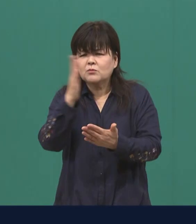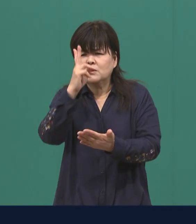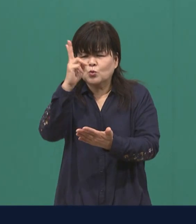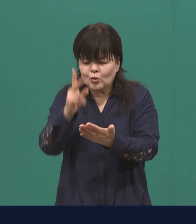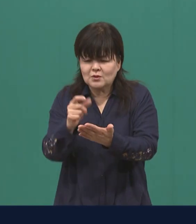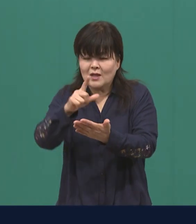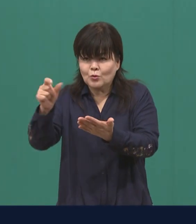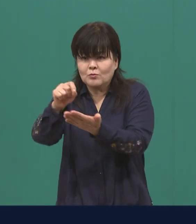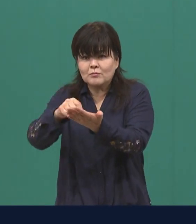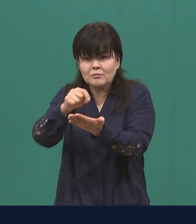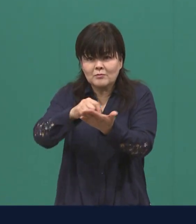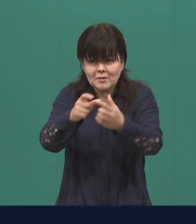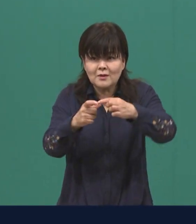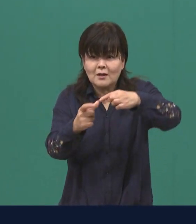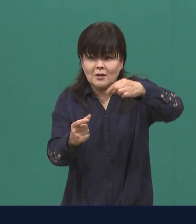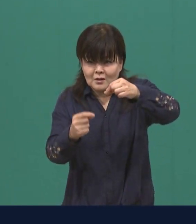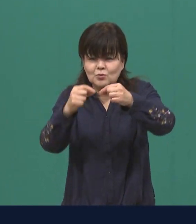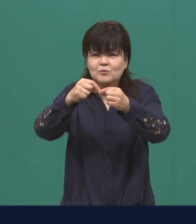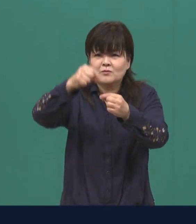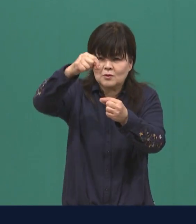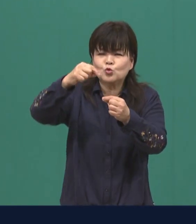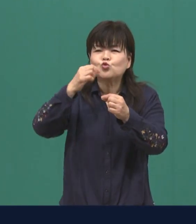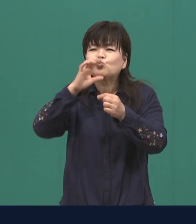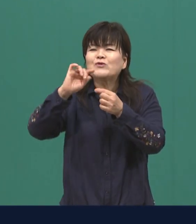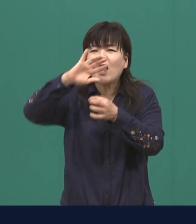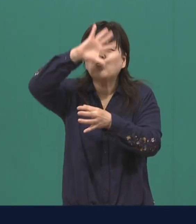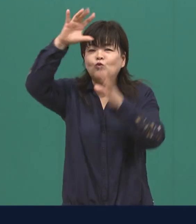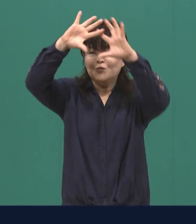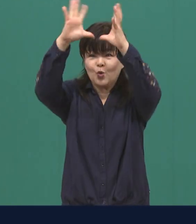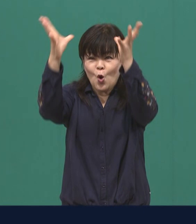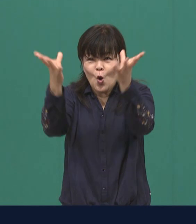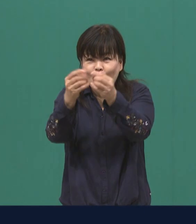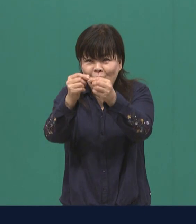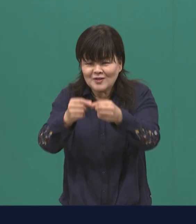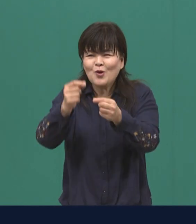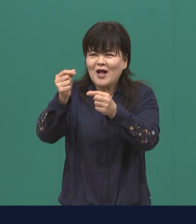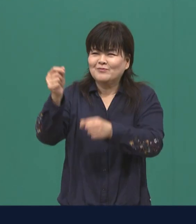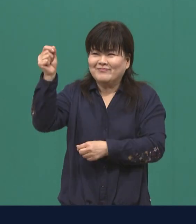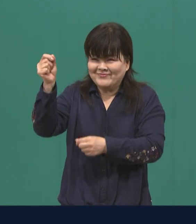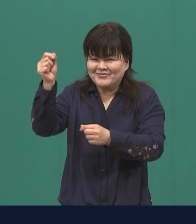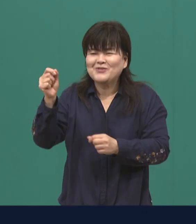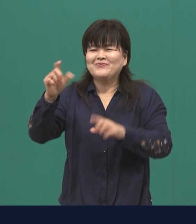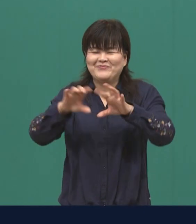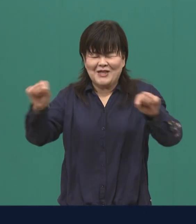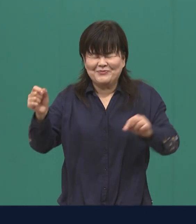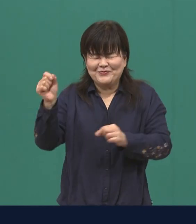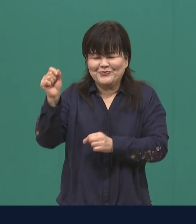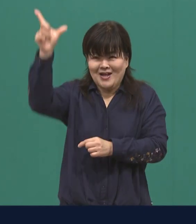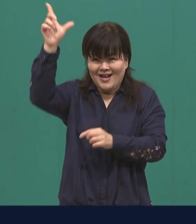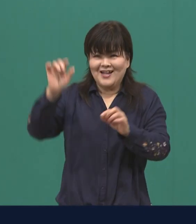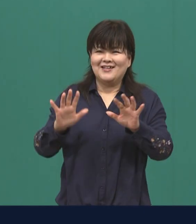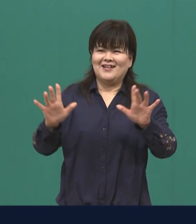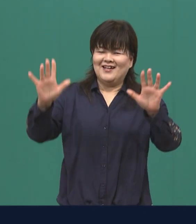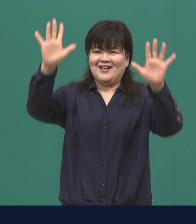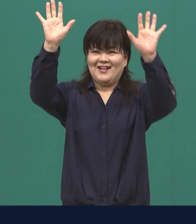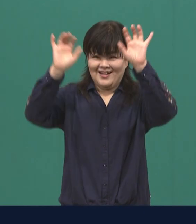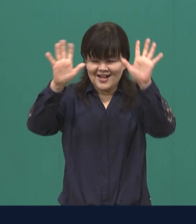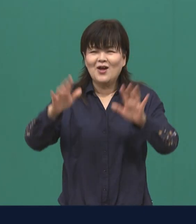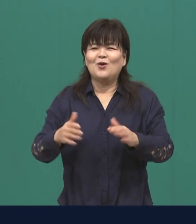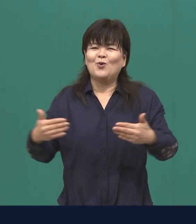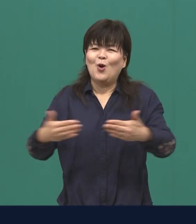は事故に遭いませんようになどと書かれた札をつけた風船を空に向かって一斉に飛ば